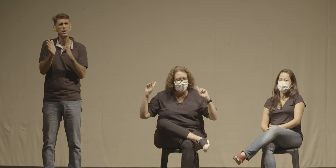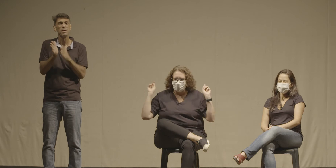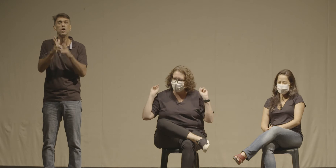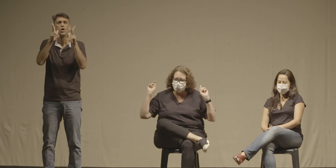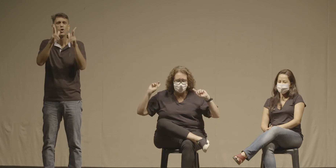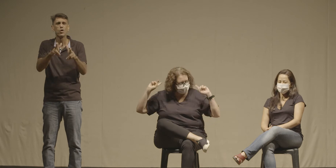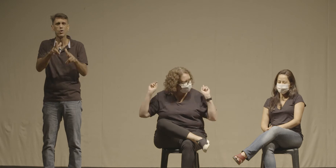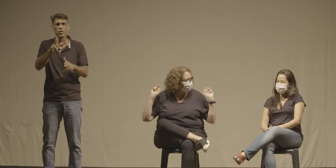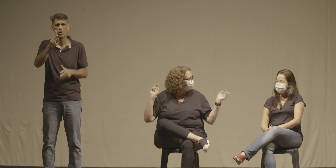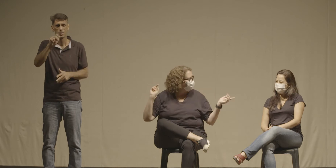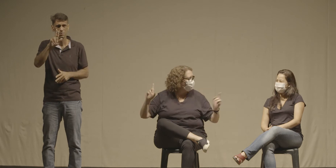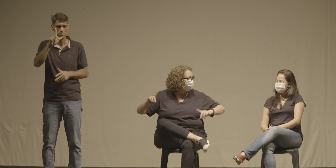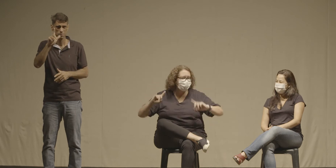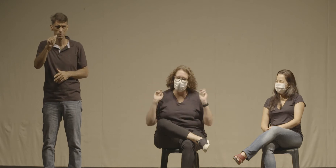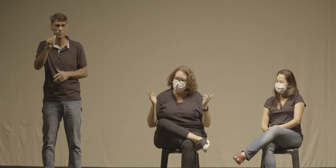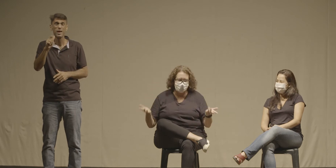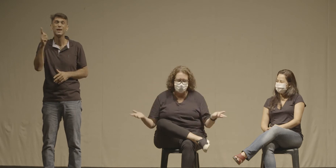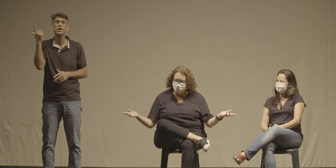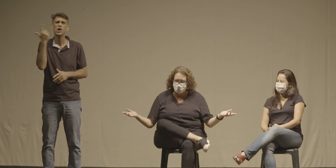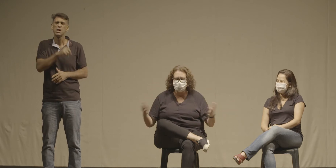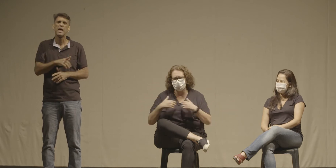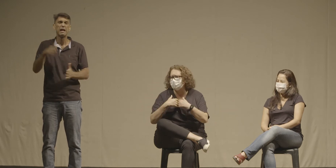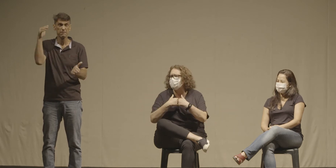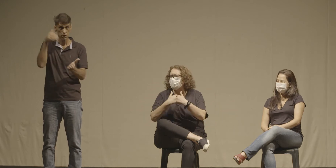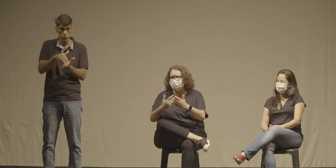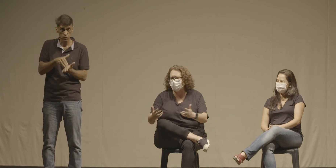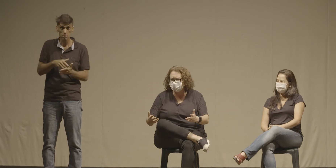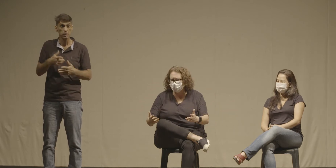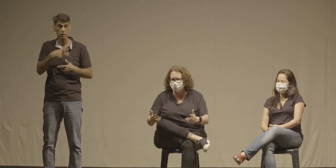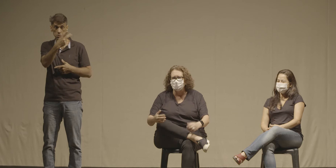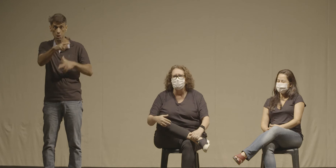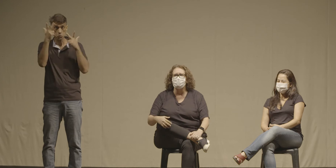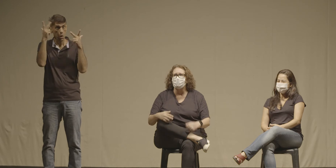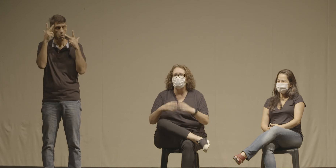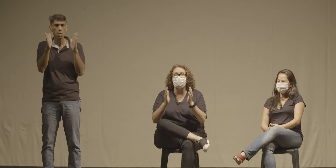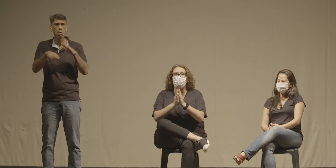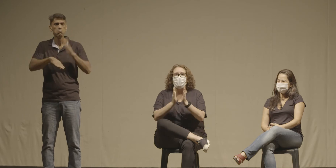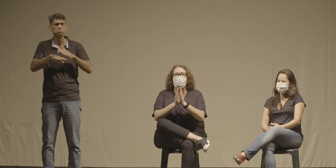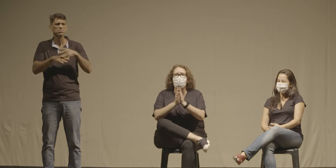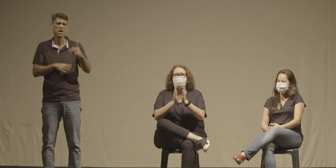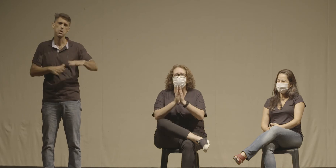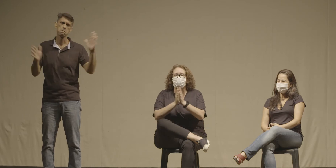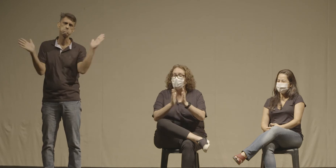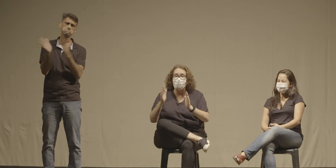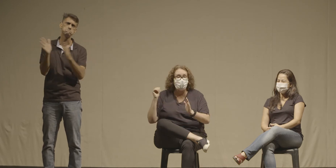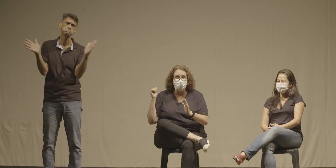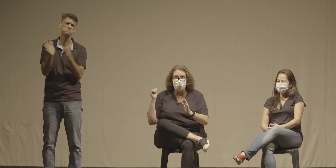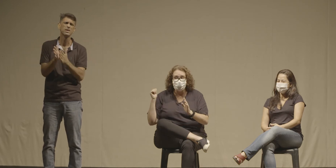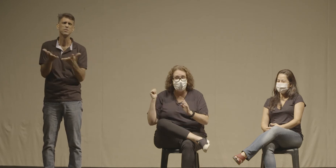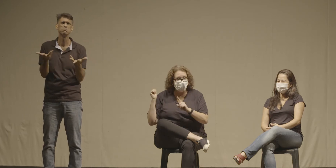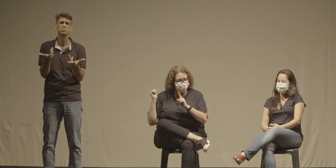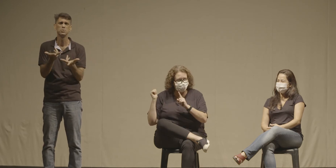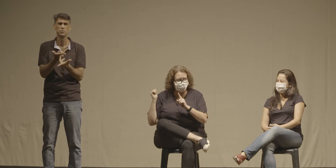Paula, que a gente, né, ganhou o filme com aquele final que foi totalmente natural dela, bater palmas. E a Paula